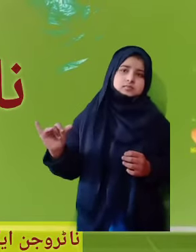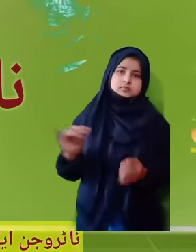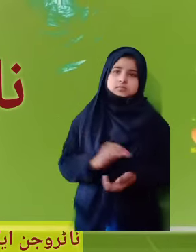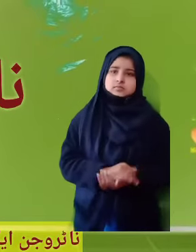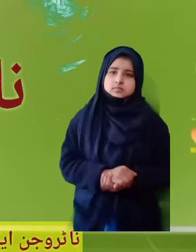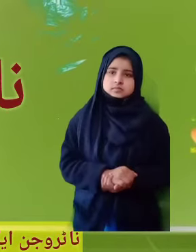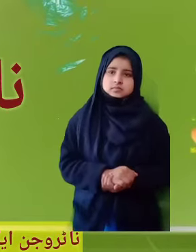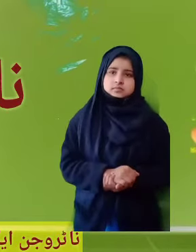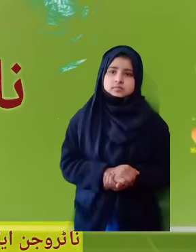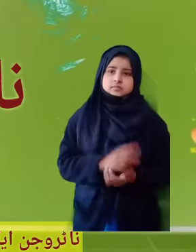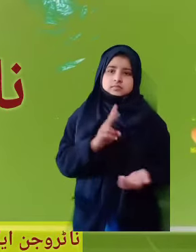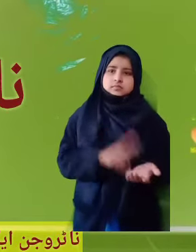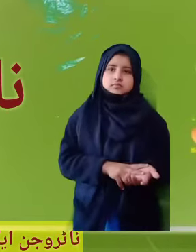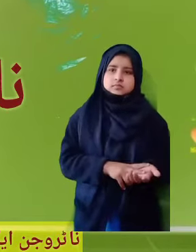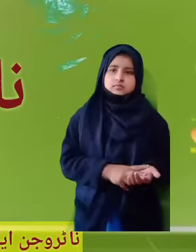है।